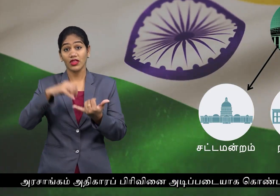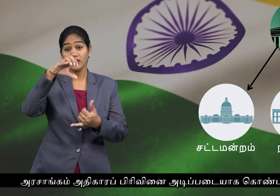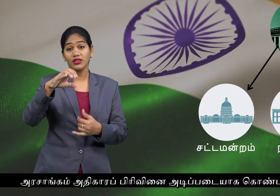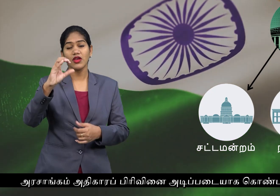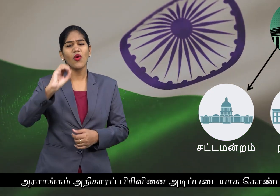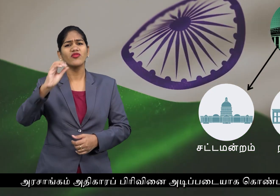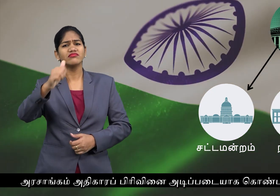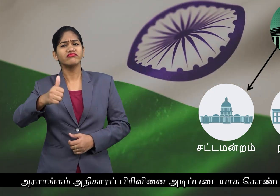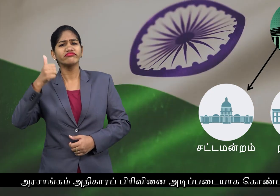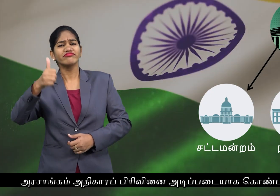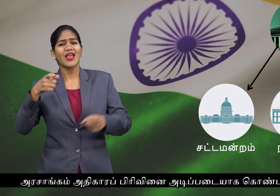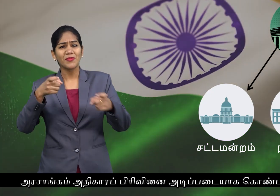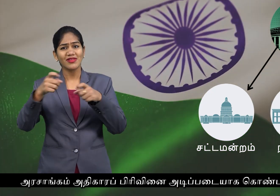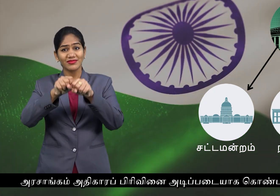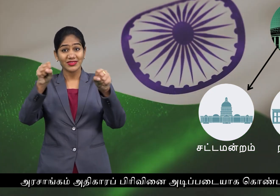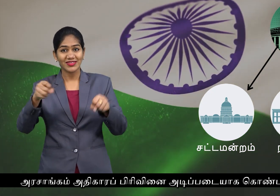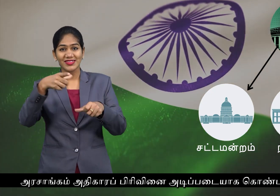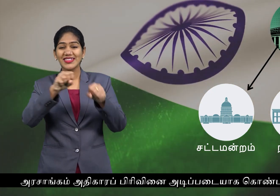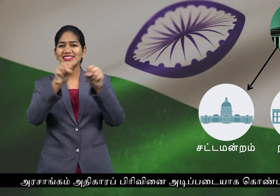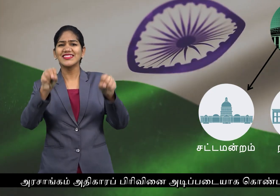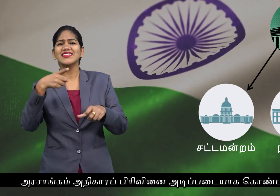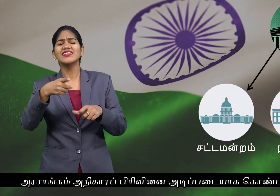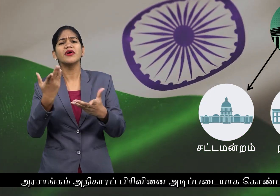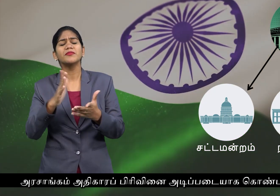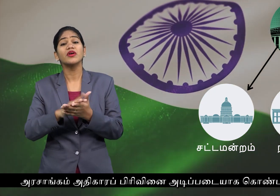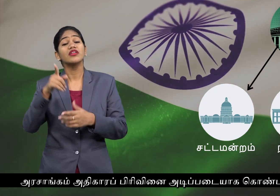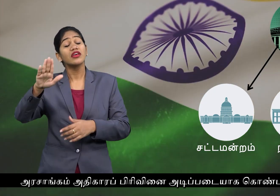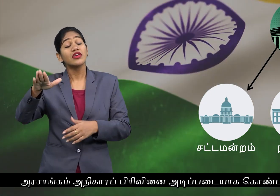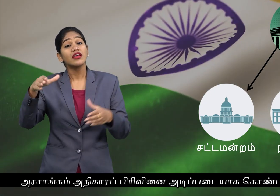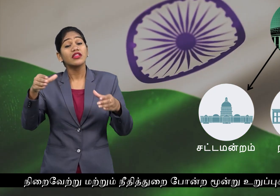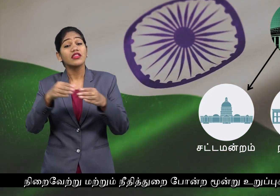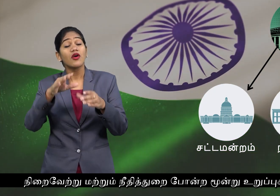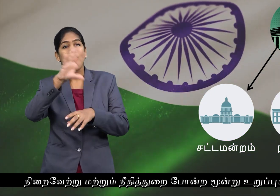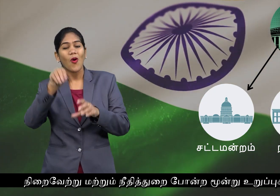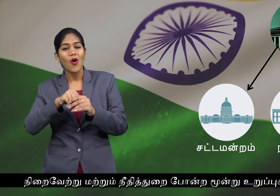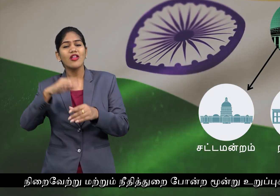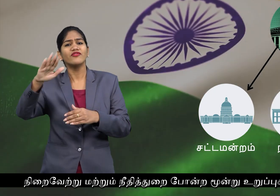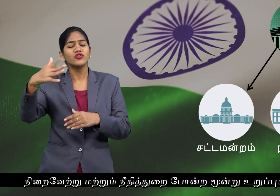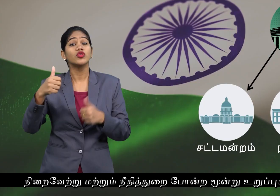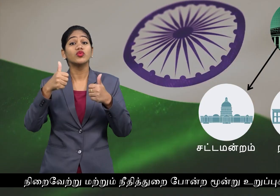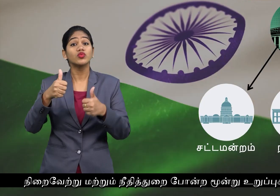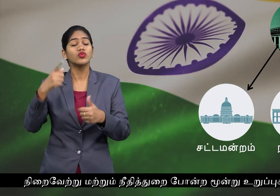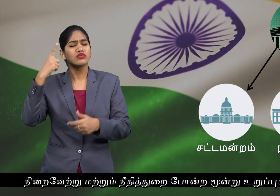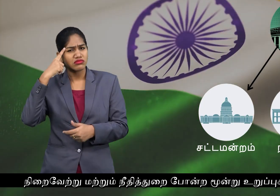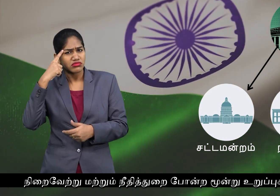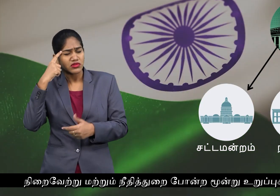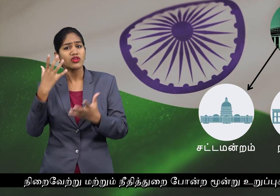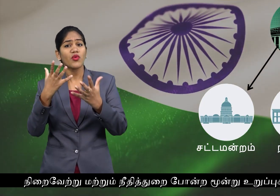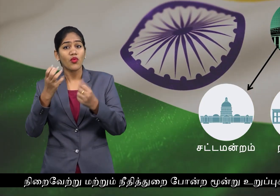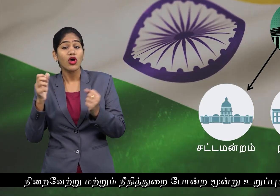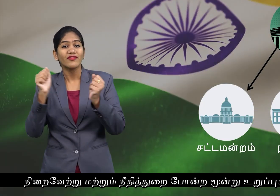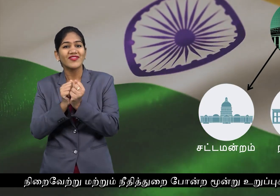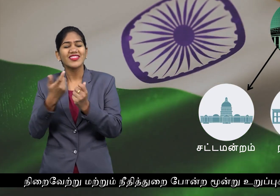அரசாங்கம் அதிகாரப் பிரிவினை அடிப்படையாகக் கொண்டது மற்றும் சட்டமன்றம், நிறைவேற்று மற்றும் நீதித்துறை